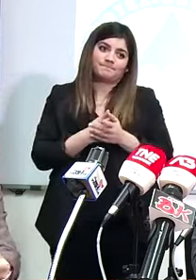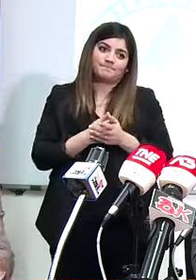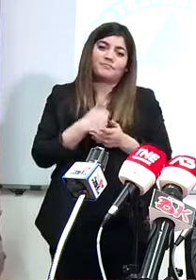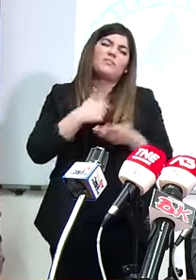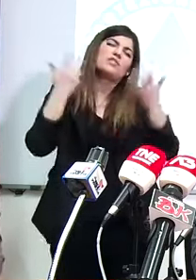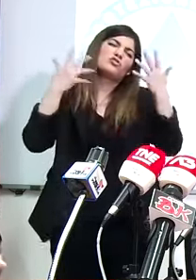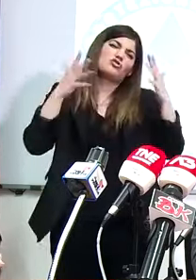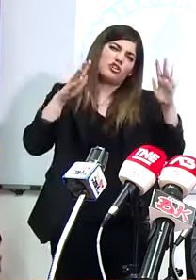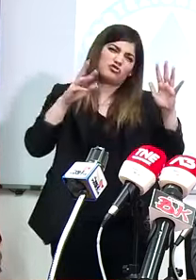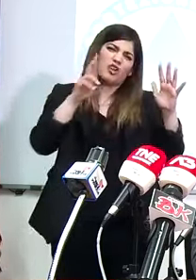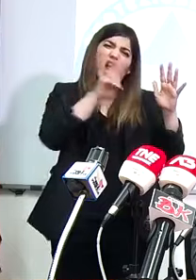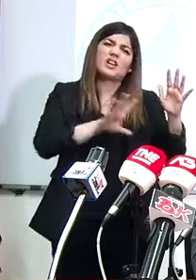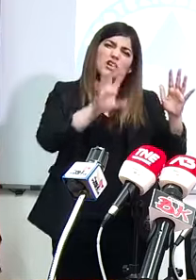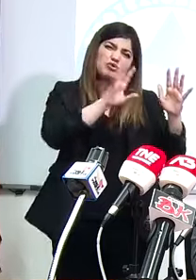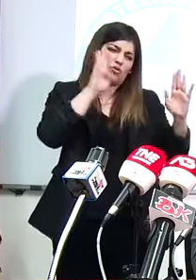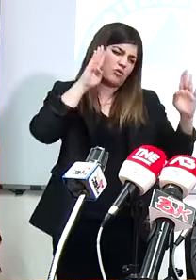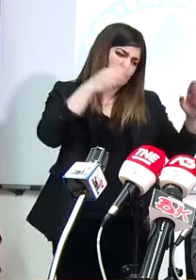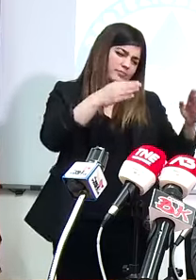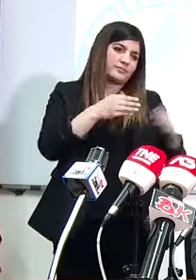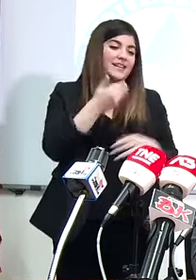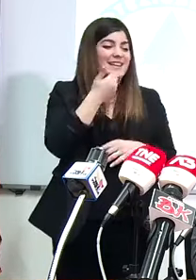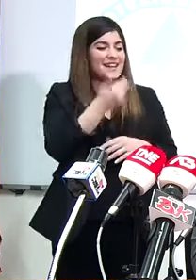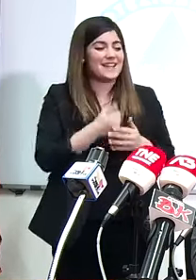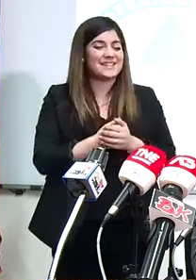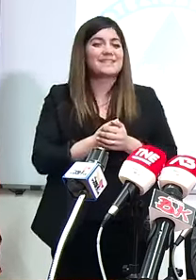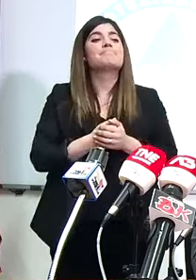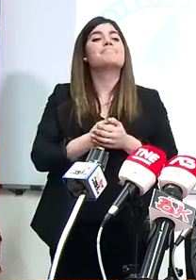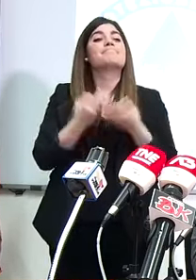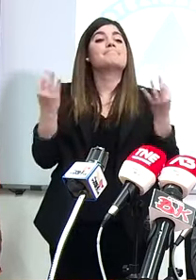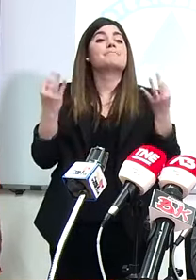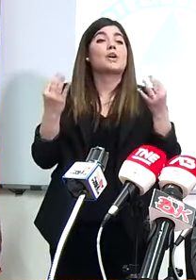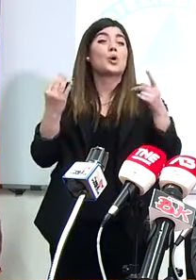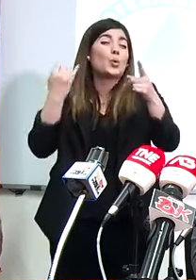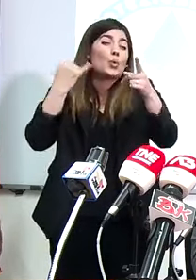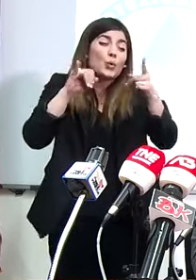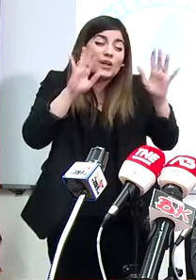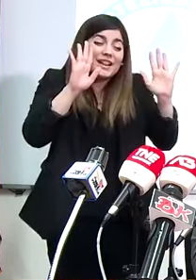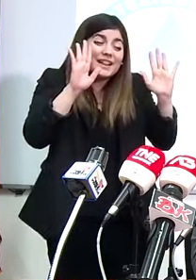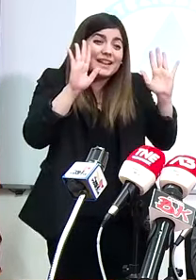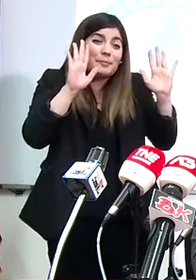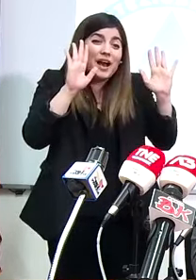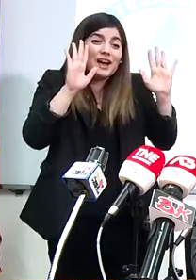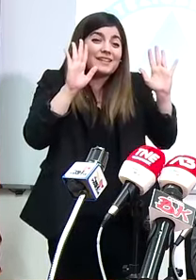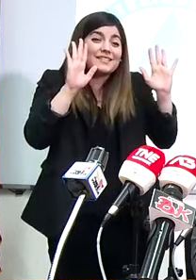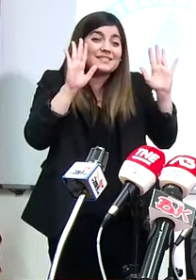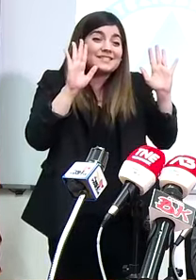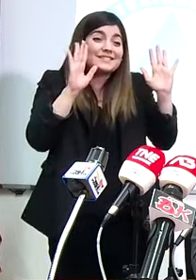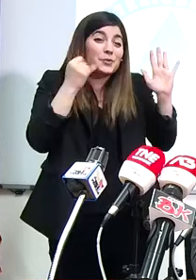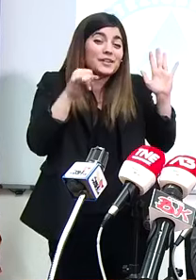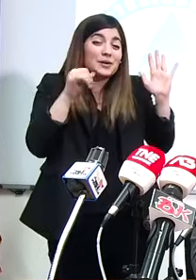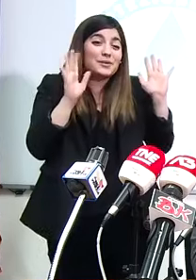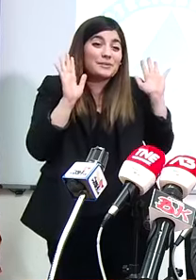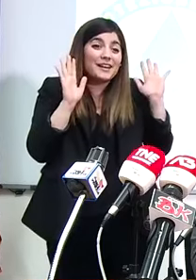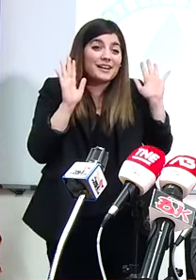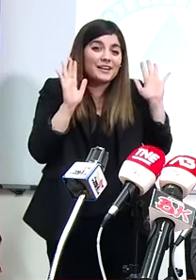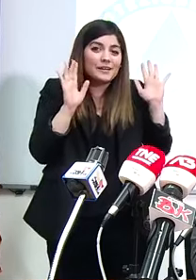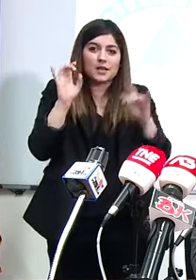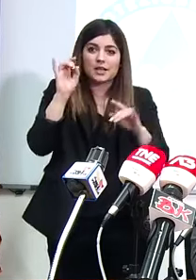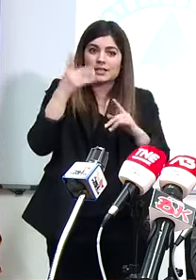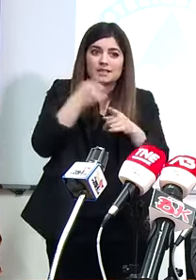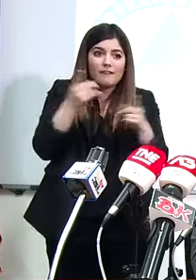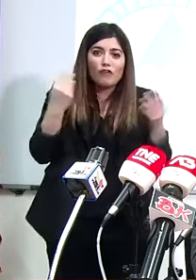regione prego bene andrioli conclude avesse anno da far domanda siamo a